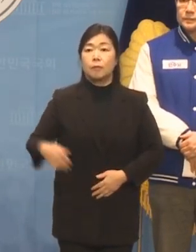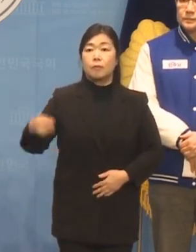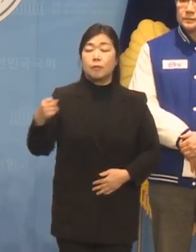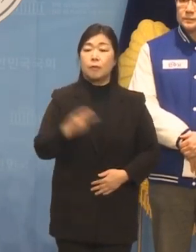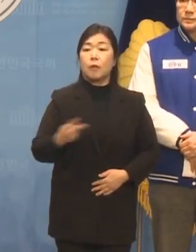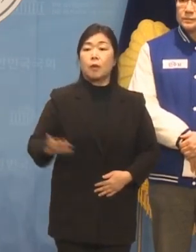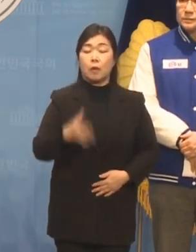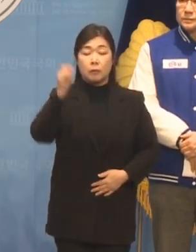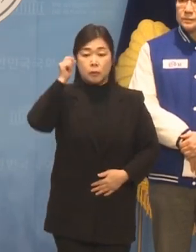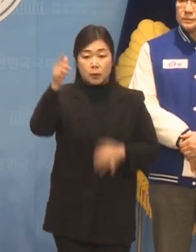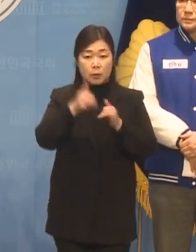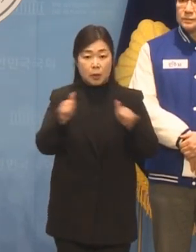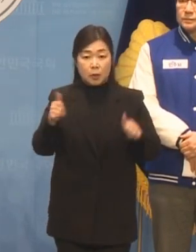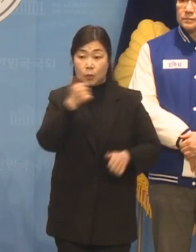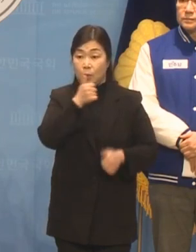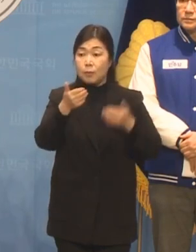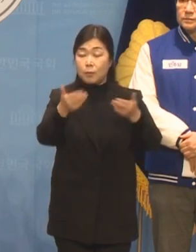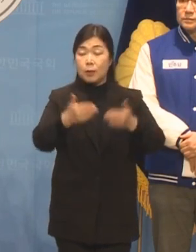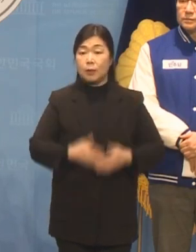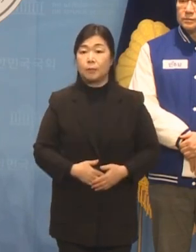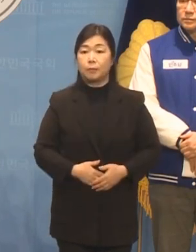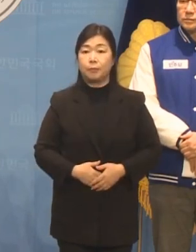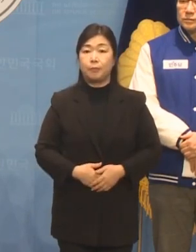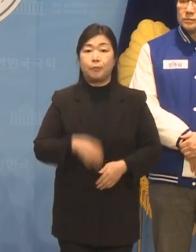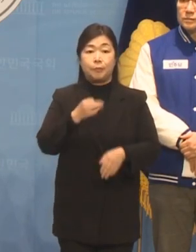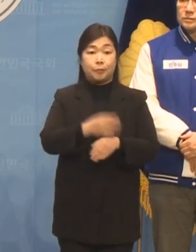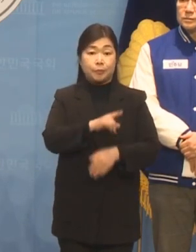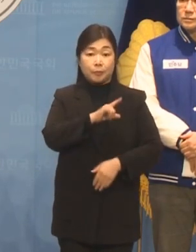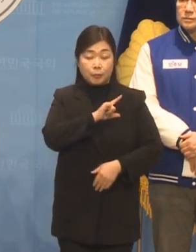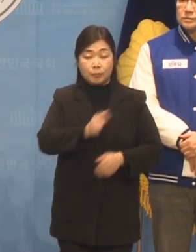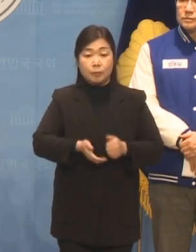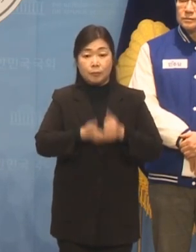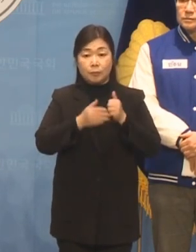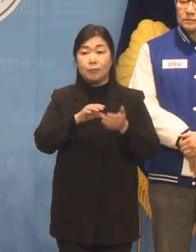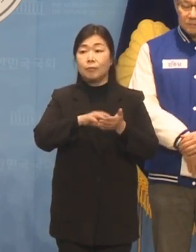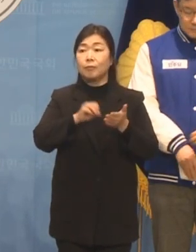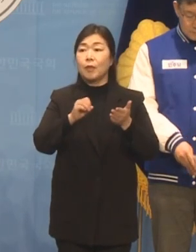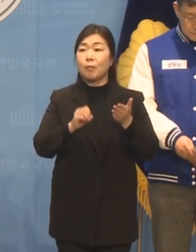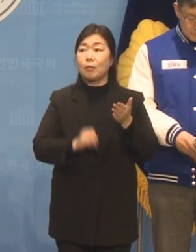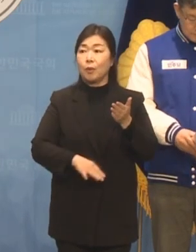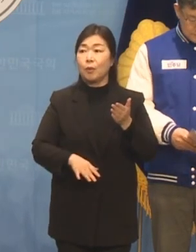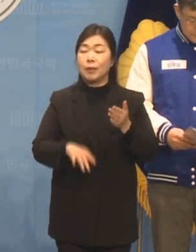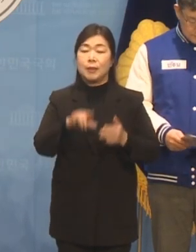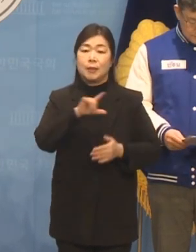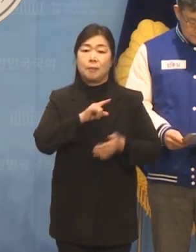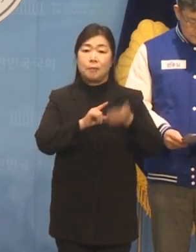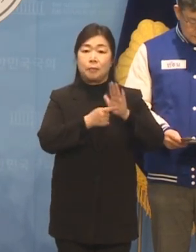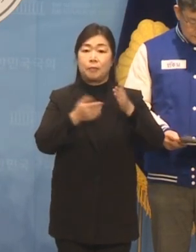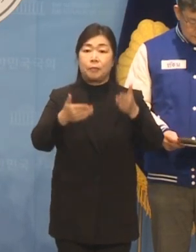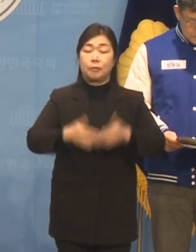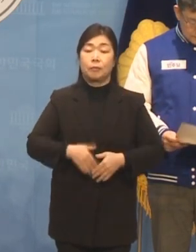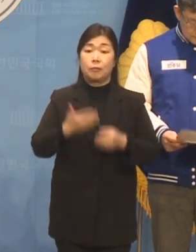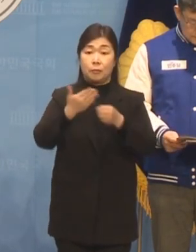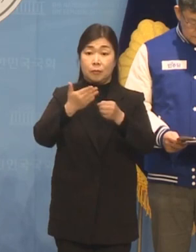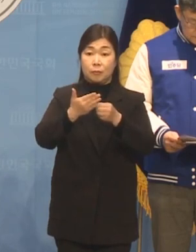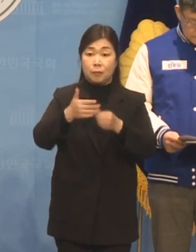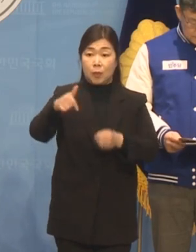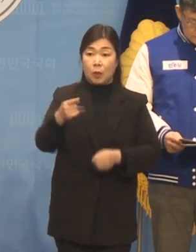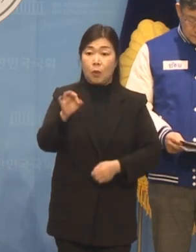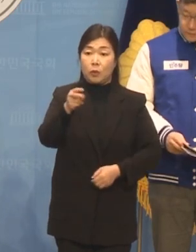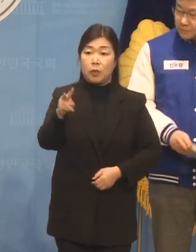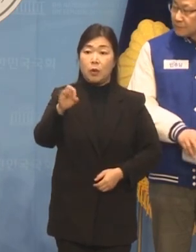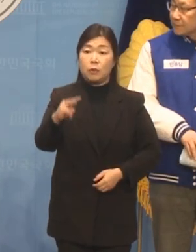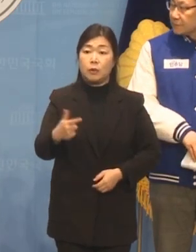그리고 저희 인재들 소개해드리겠는데요. 편의상 호칭은 인재로 하겠습니다. 저희 9호 인재 공영훈